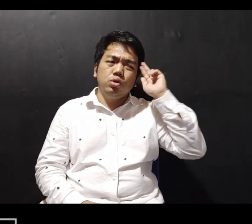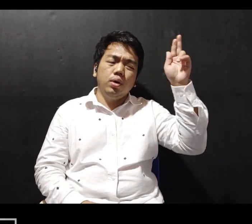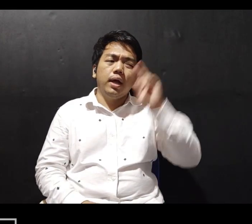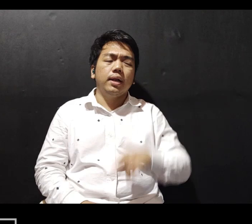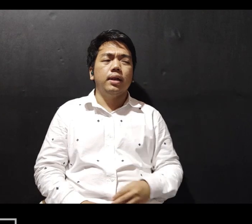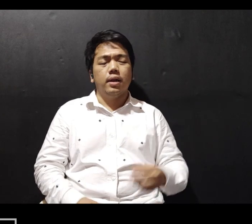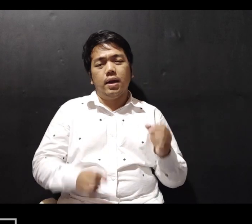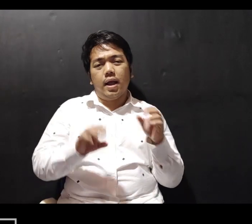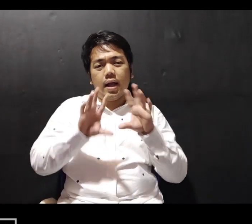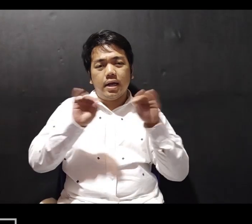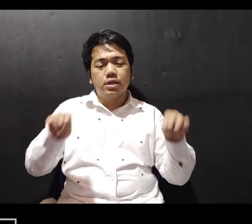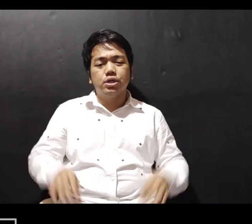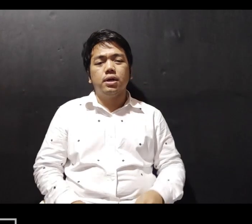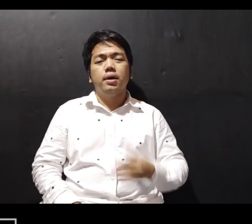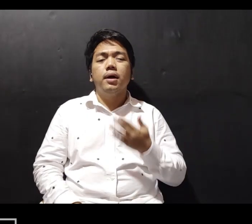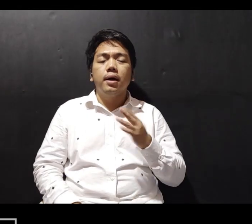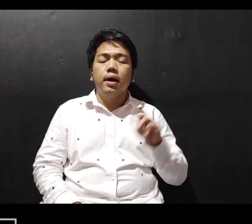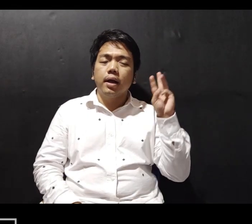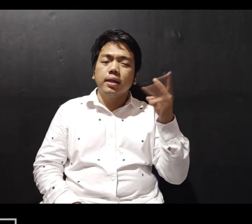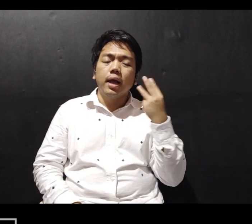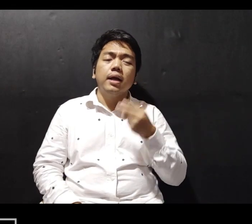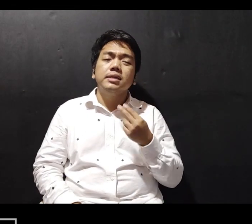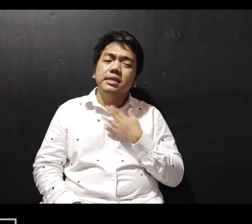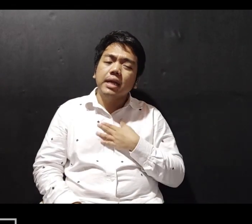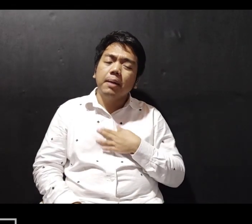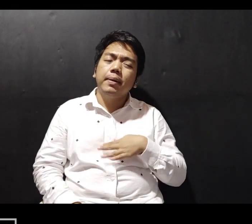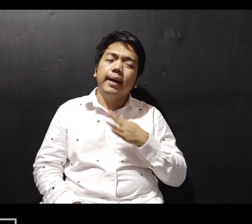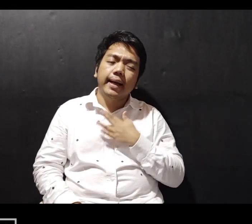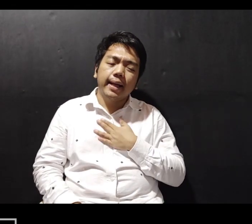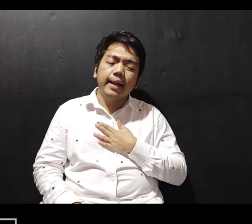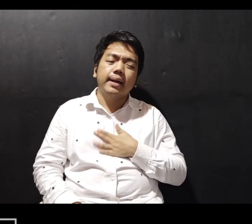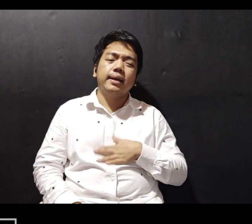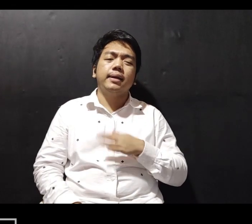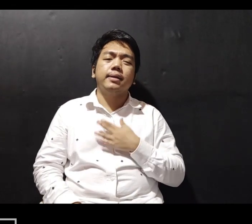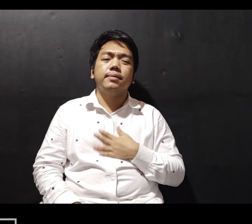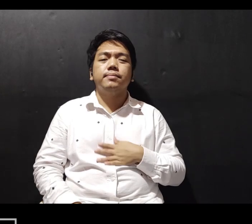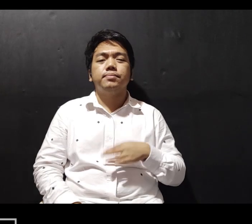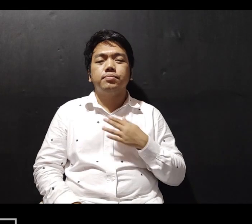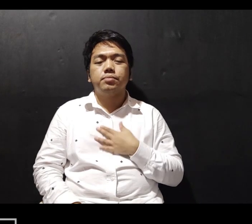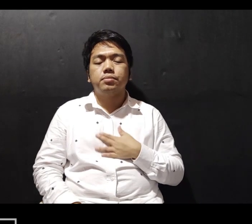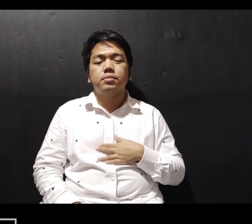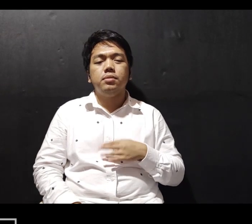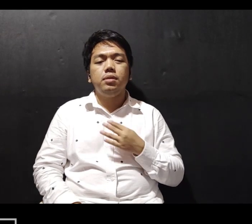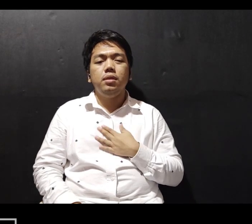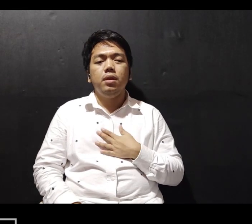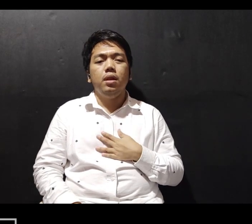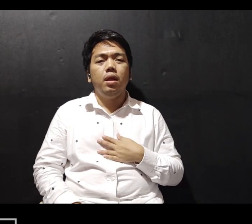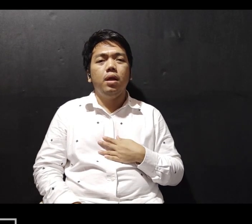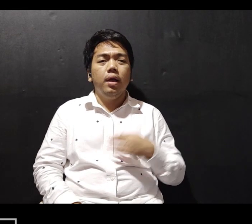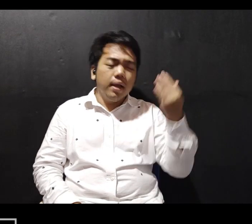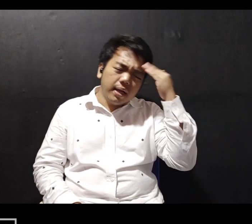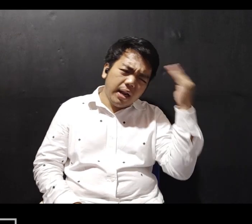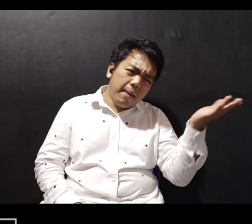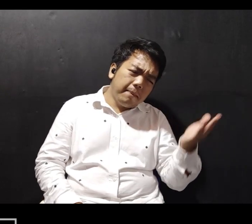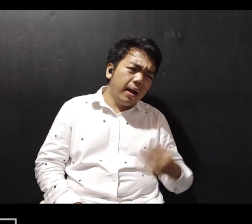sabar. Pernahkah engkau mencoba membayangkan mengapa Yesus harus